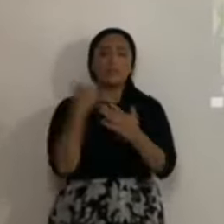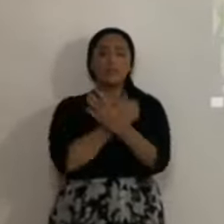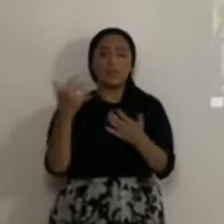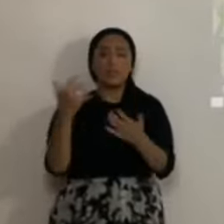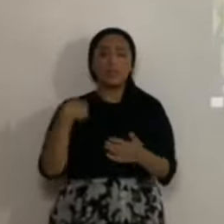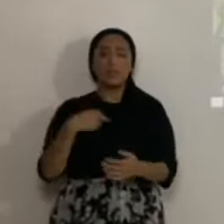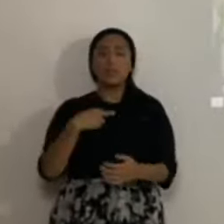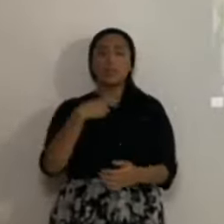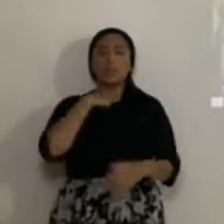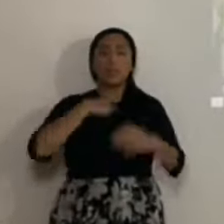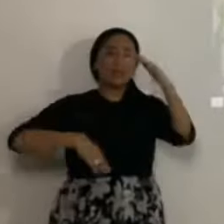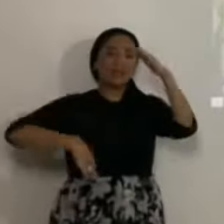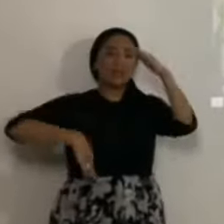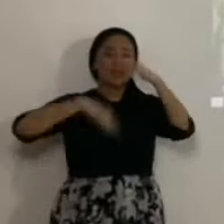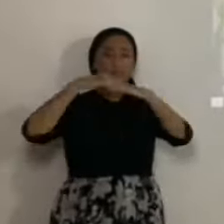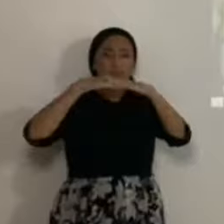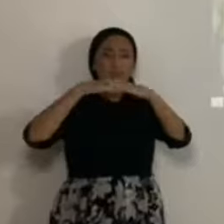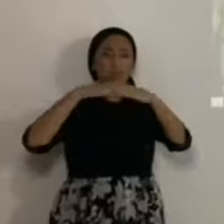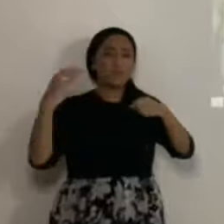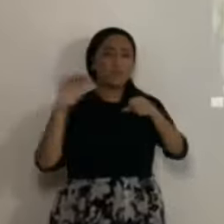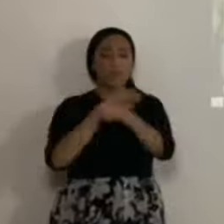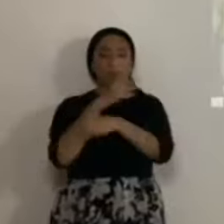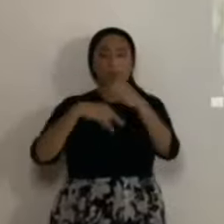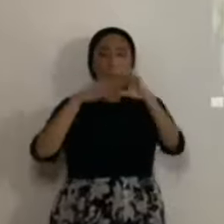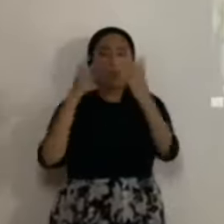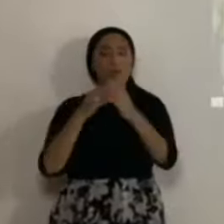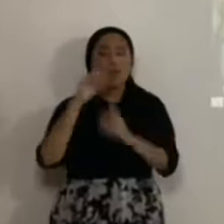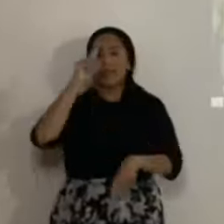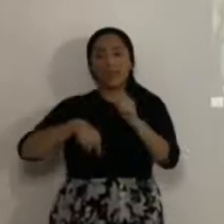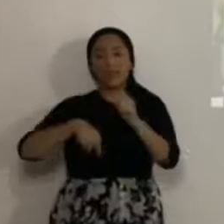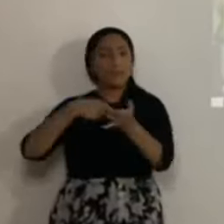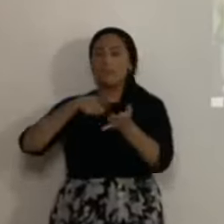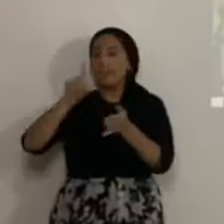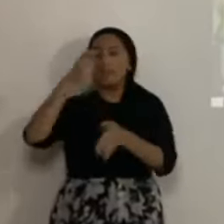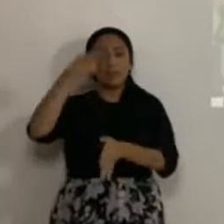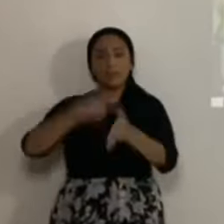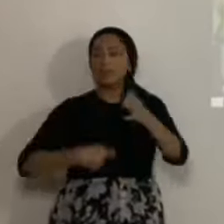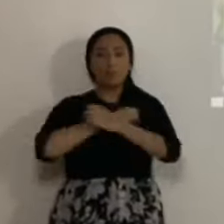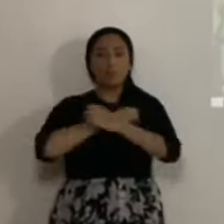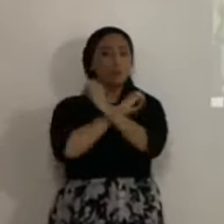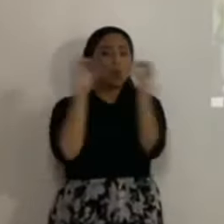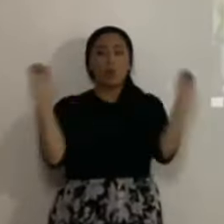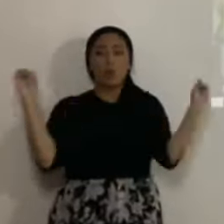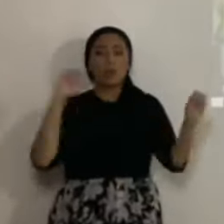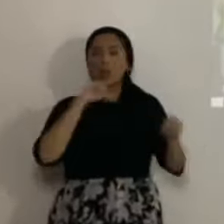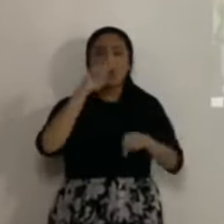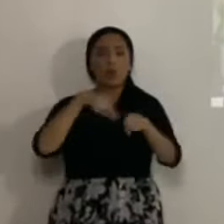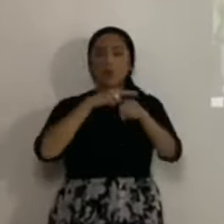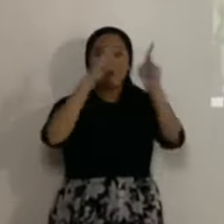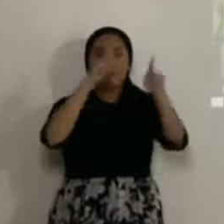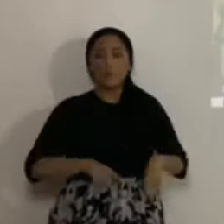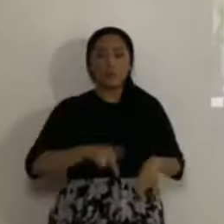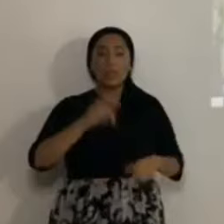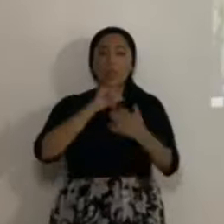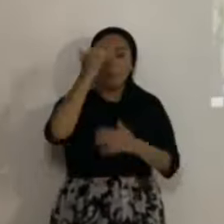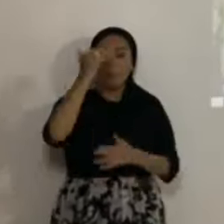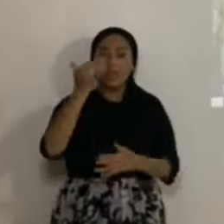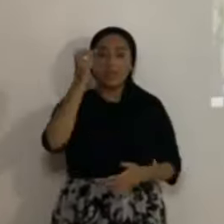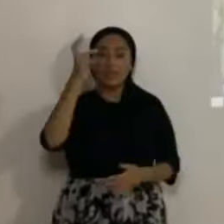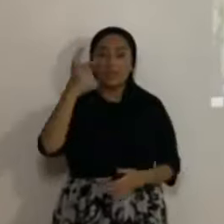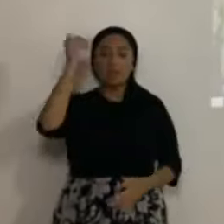endeudados. La humanidad no podía pagar el precio. Nadie. Ningún humano. Por eso Yahshua es divino.